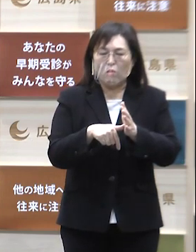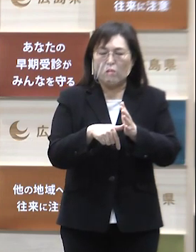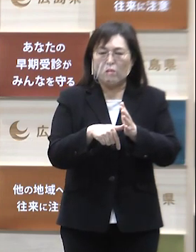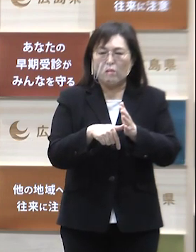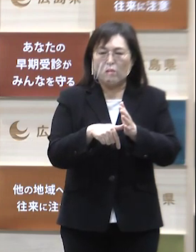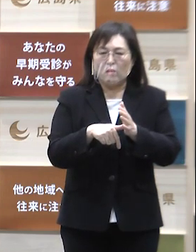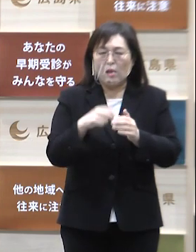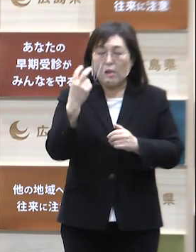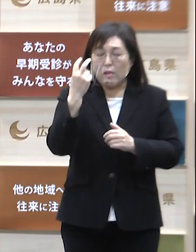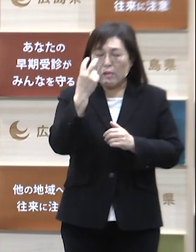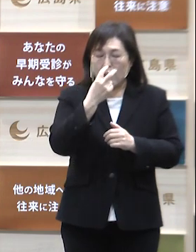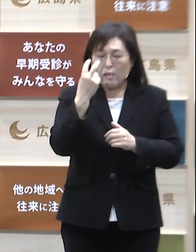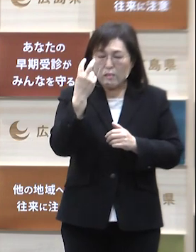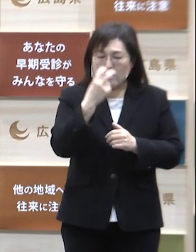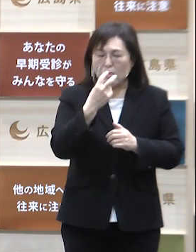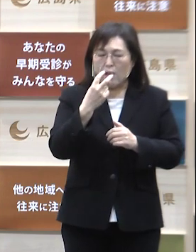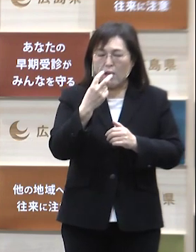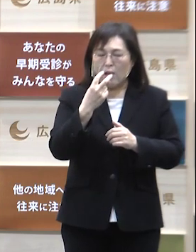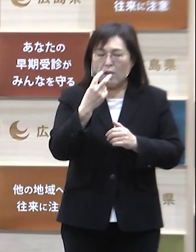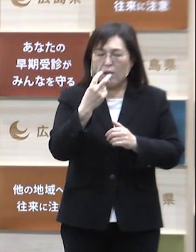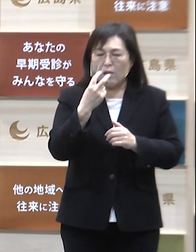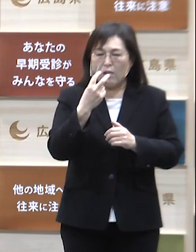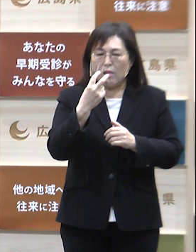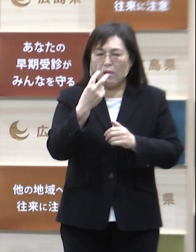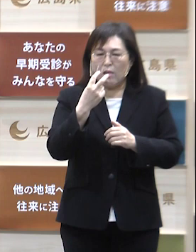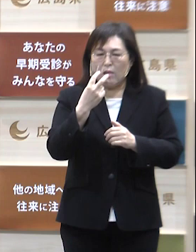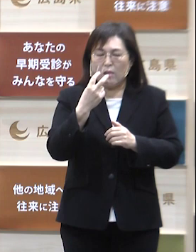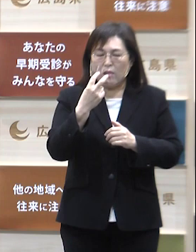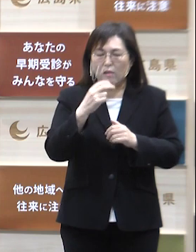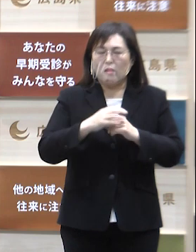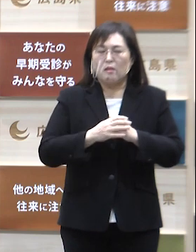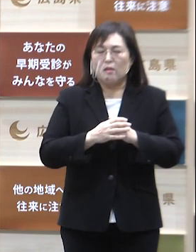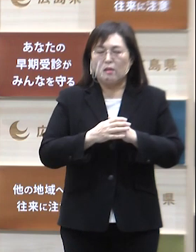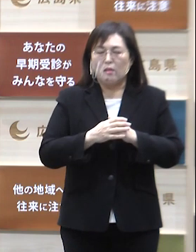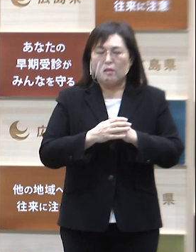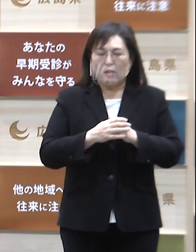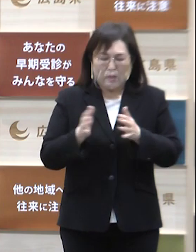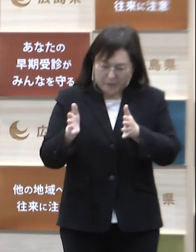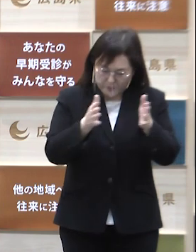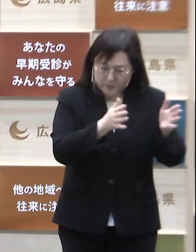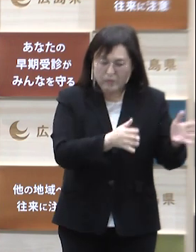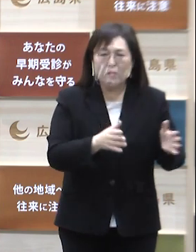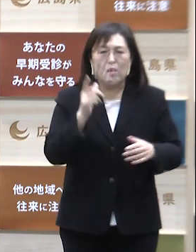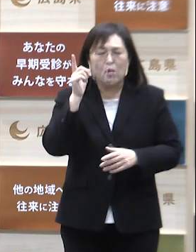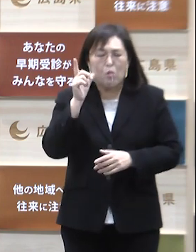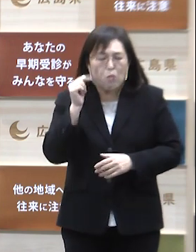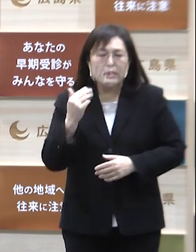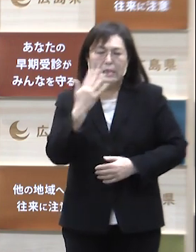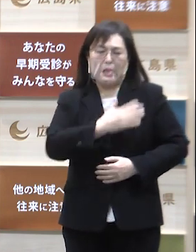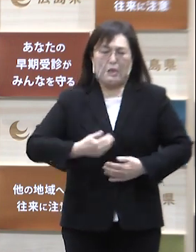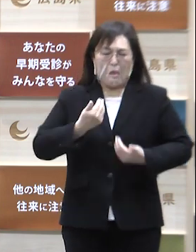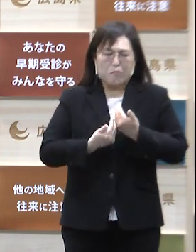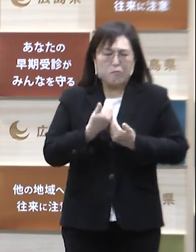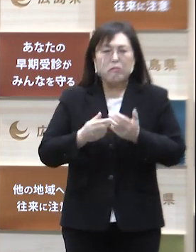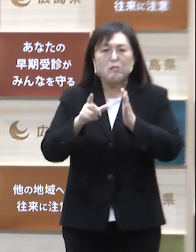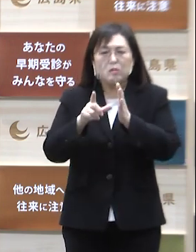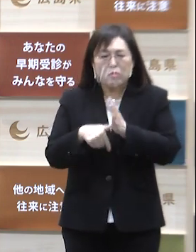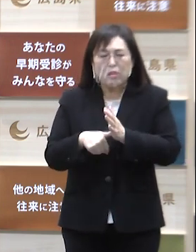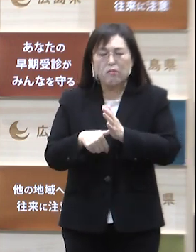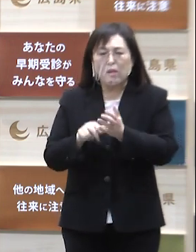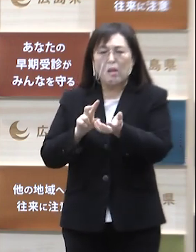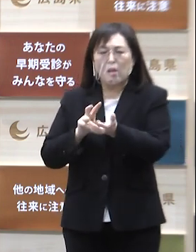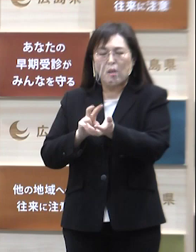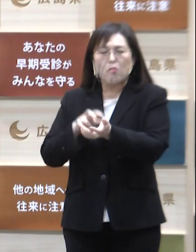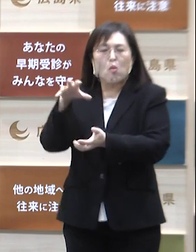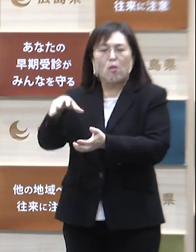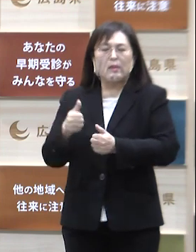ね、こういう検査はしようがしないが、入院が必要な方ですから、そういった方にはしっかりと、いずれにしても